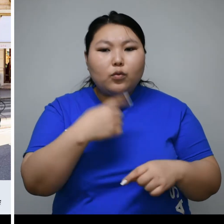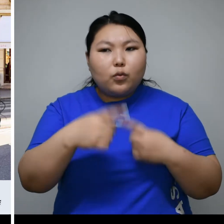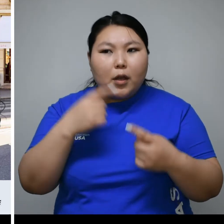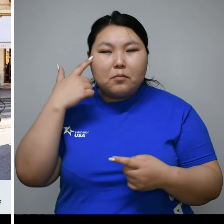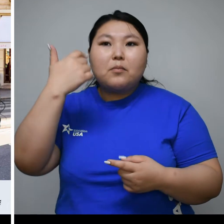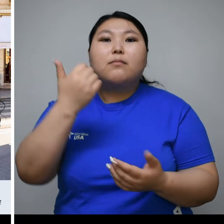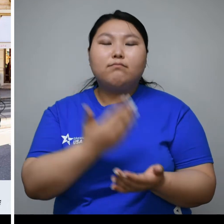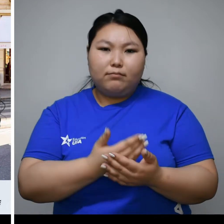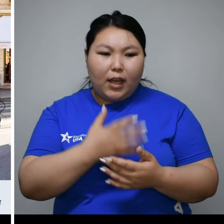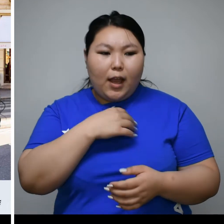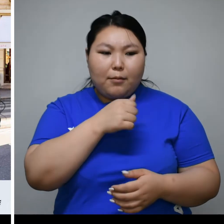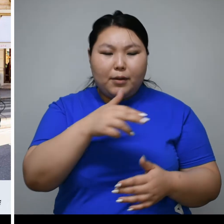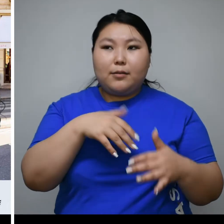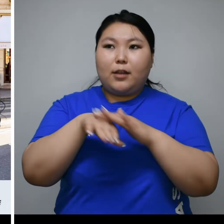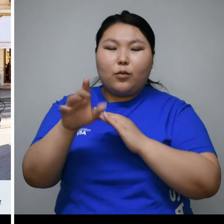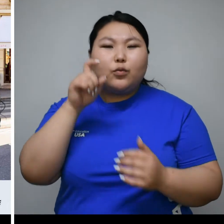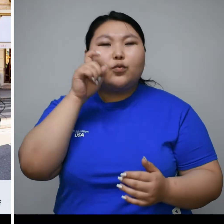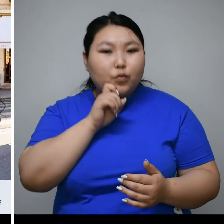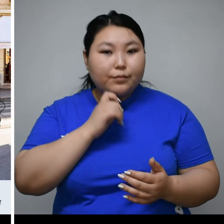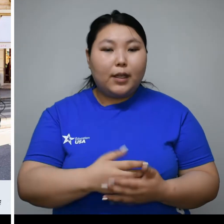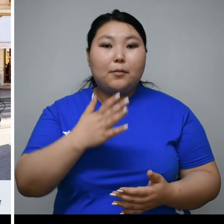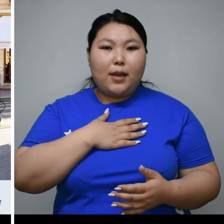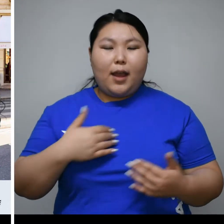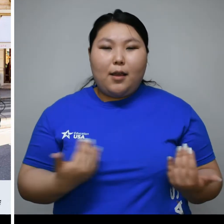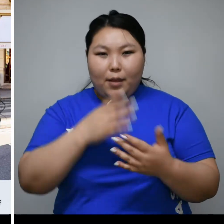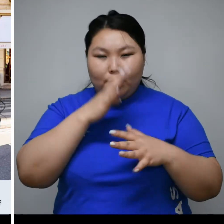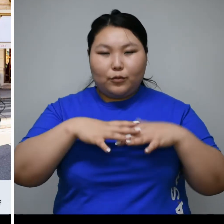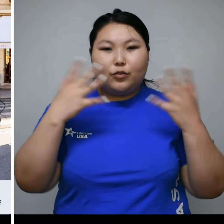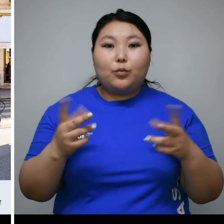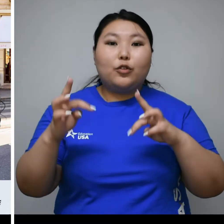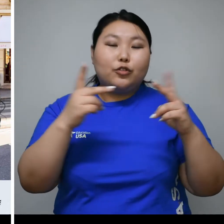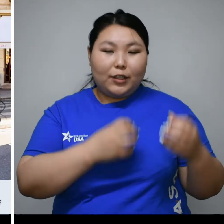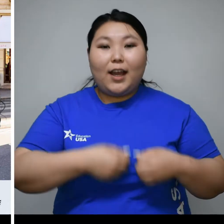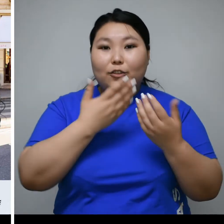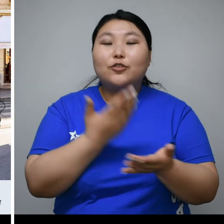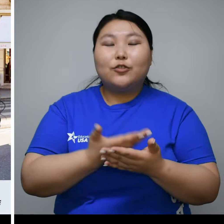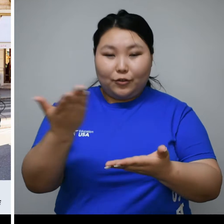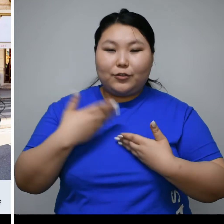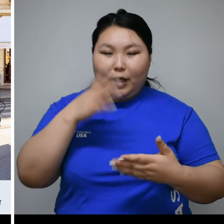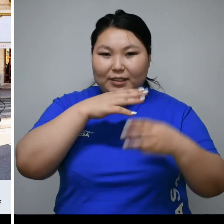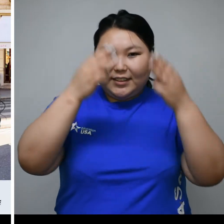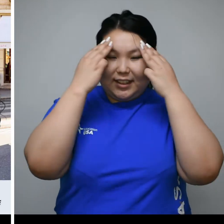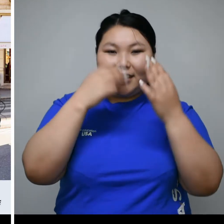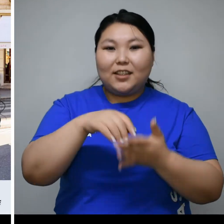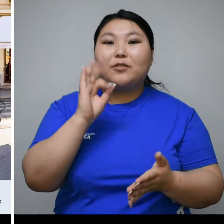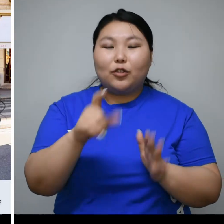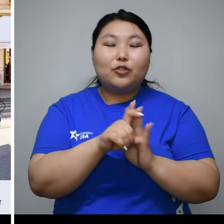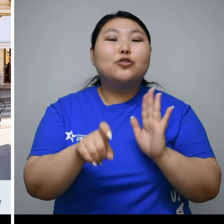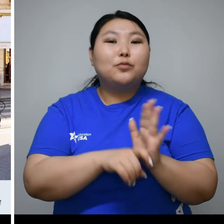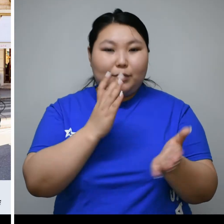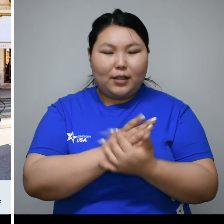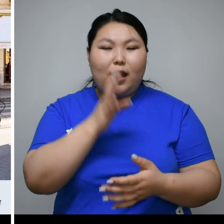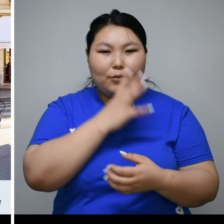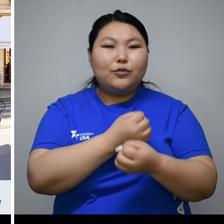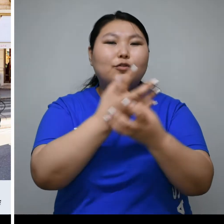талаар мэдээсээ тэгээ таплаа хийгээсэ гэж үнэхээр хүсдэг. Миний амьдралд маш том өөрчлөлтийг гаргаж өгсөн. Би үнэхээр их талархаж явдаг хөтөлбөр байгаа.